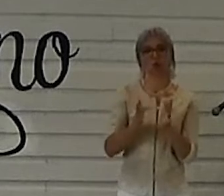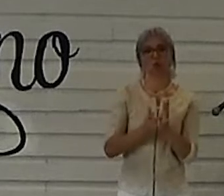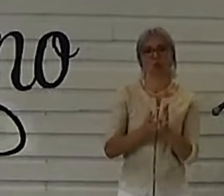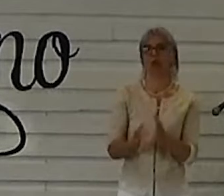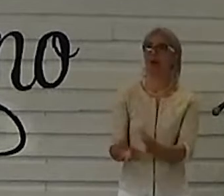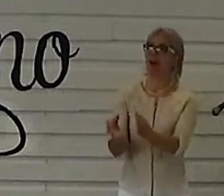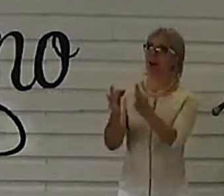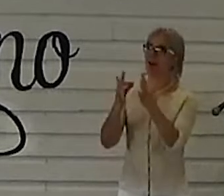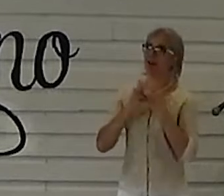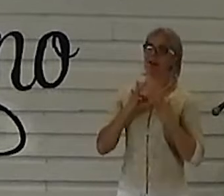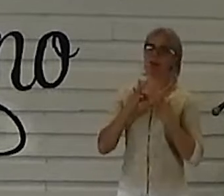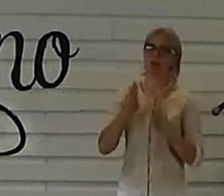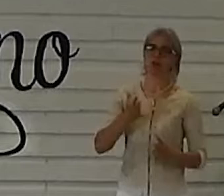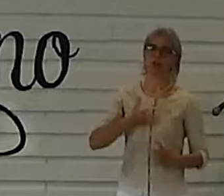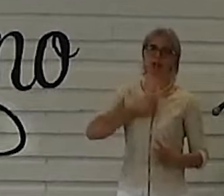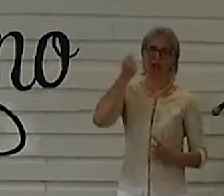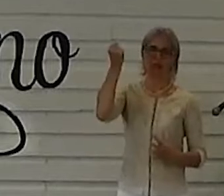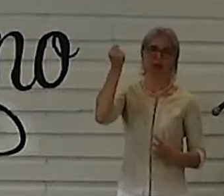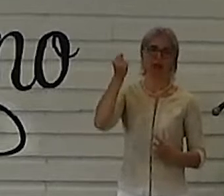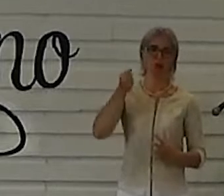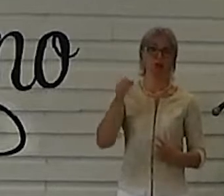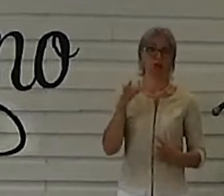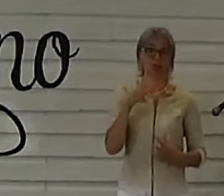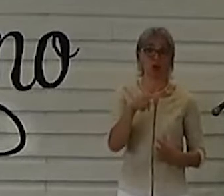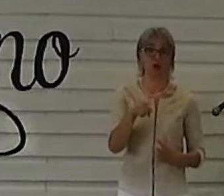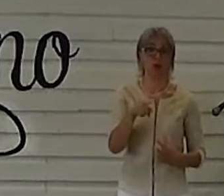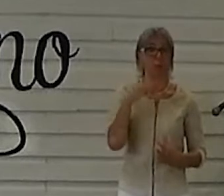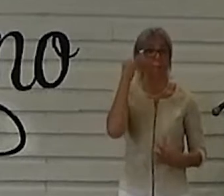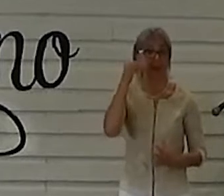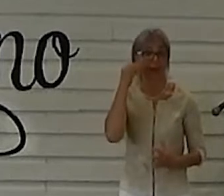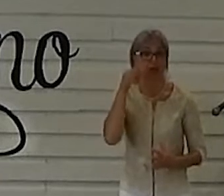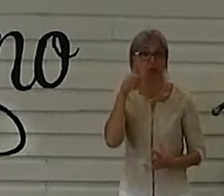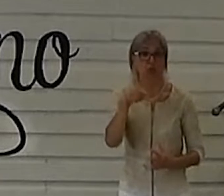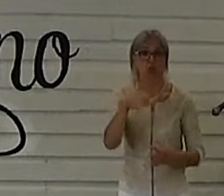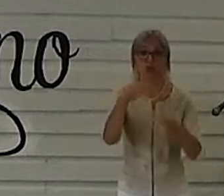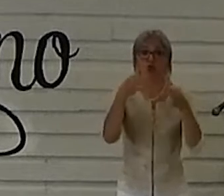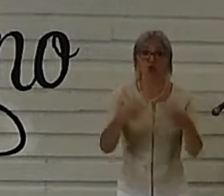si sente sano non può entrare nel regno dei cieli.